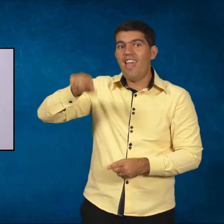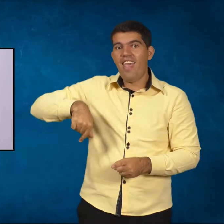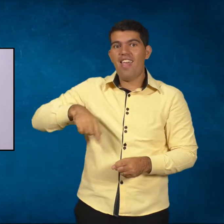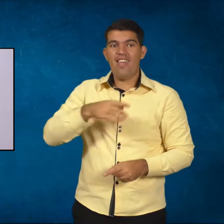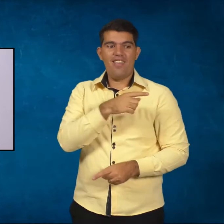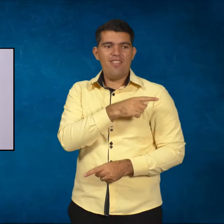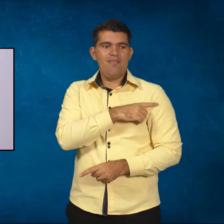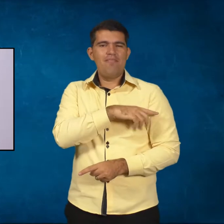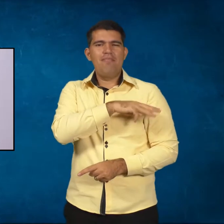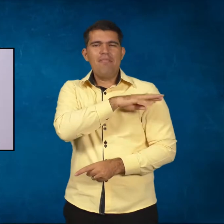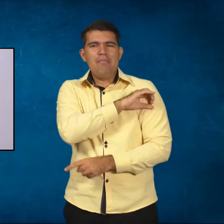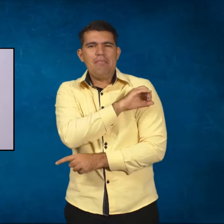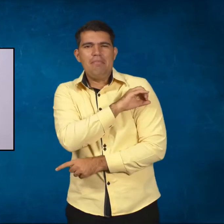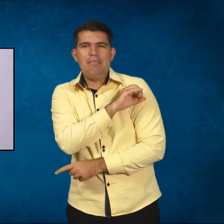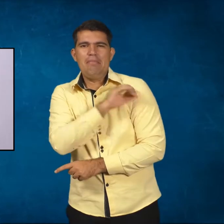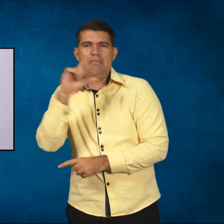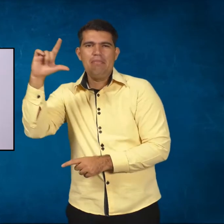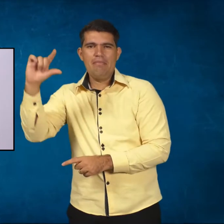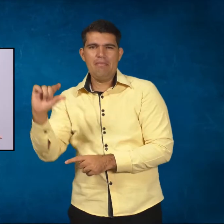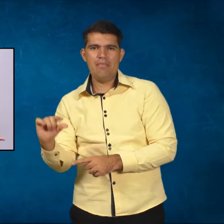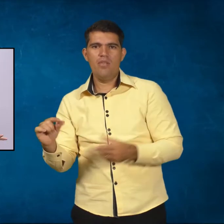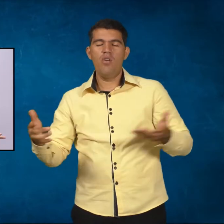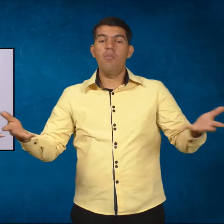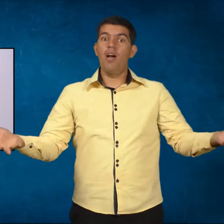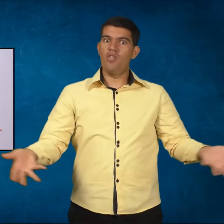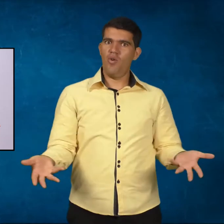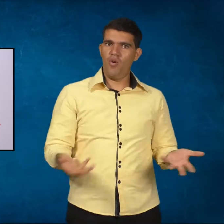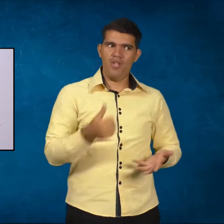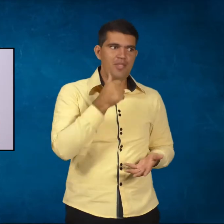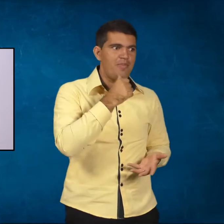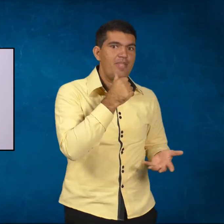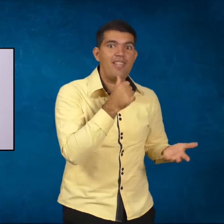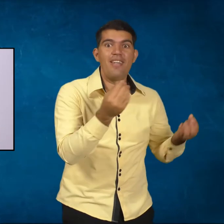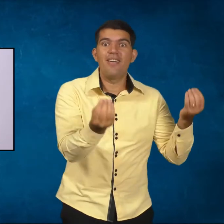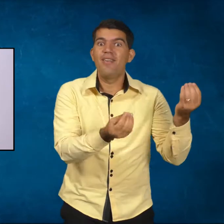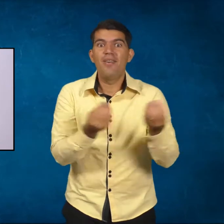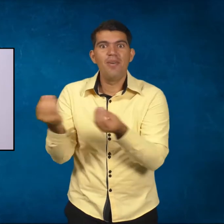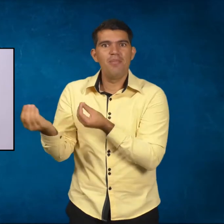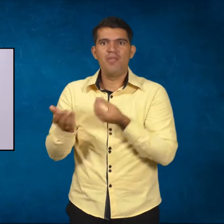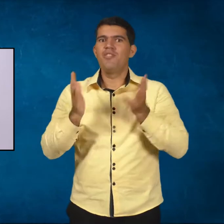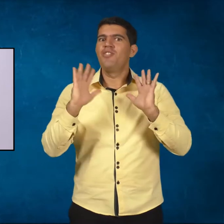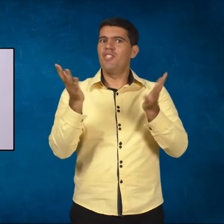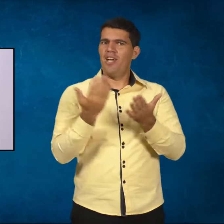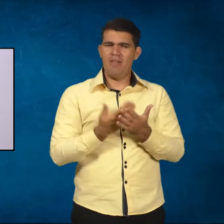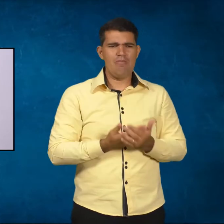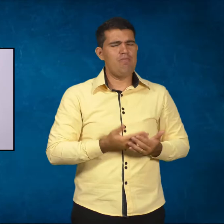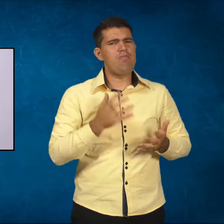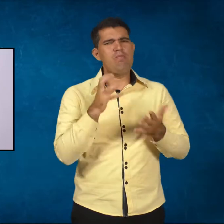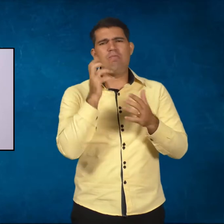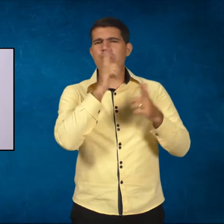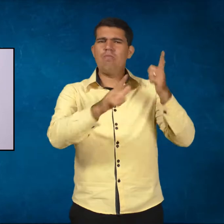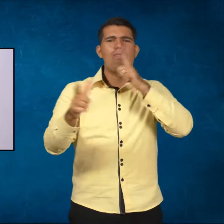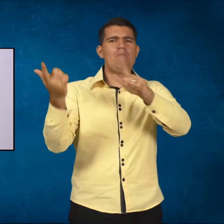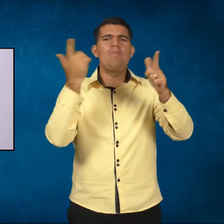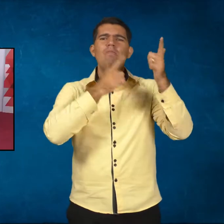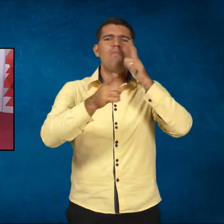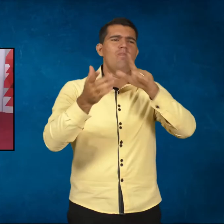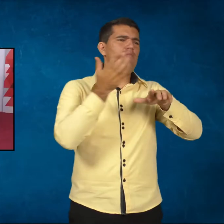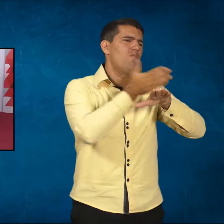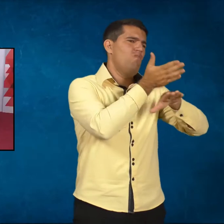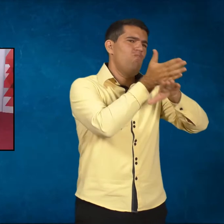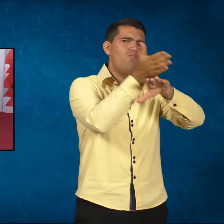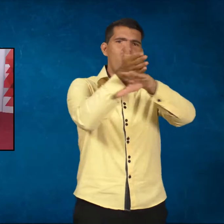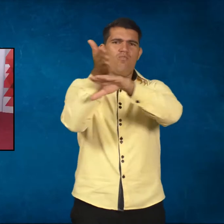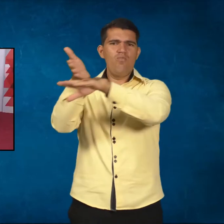e escolarizados hoje o gênero feminino no brasil conquistou na uma ampliação de